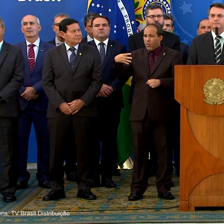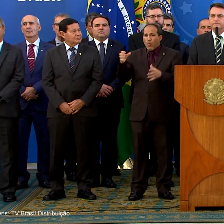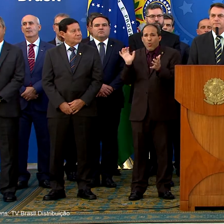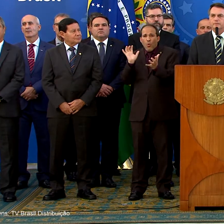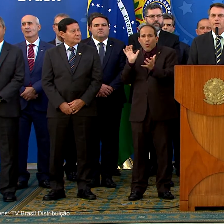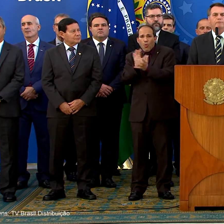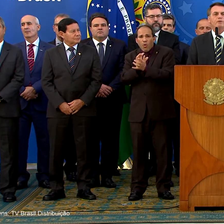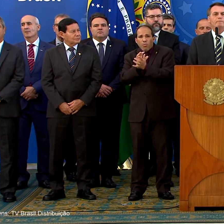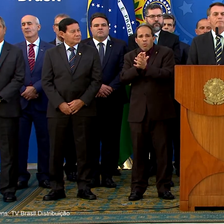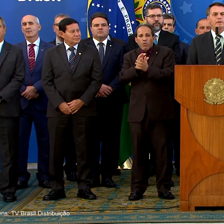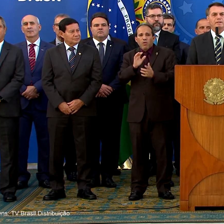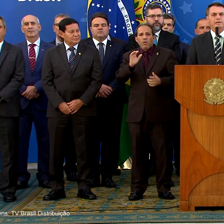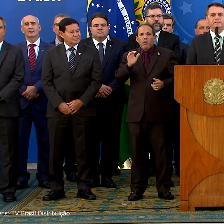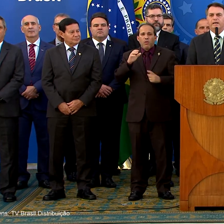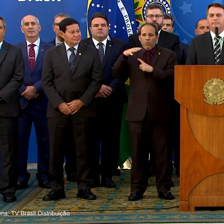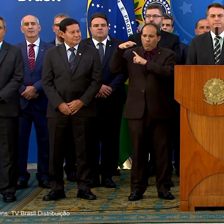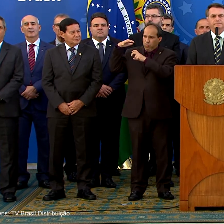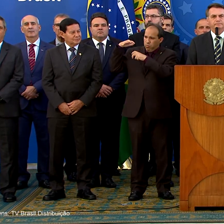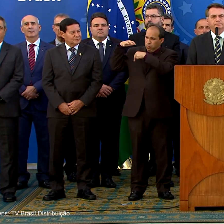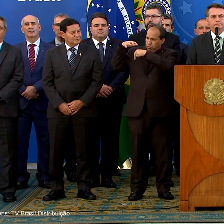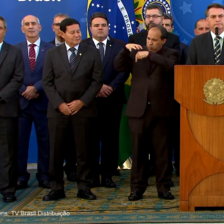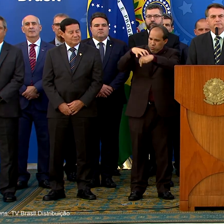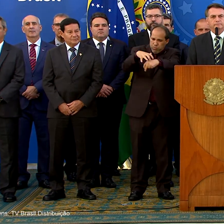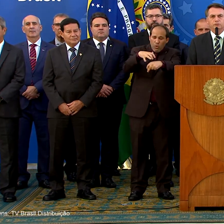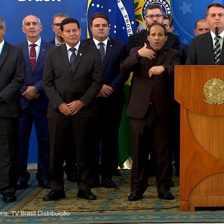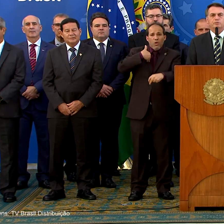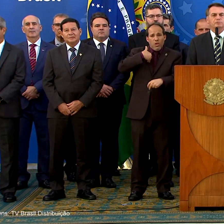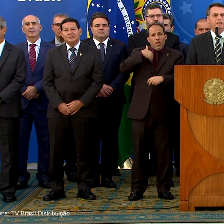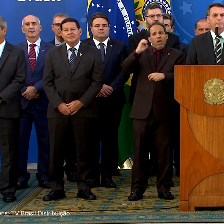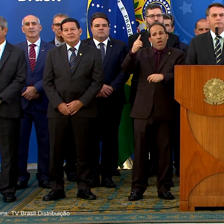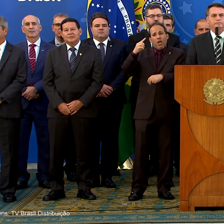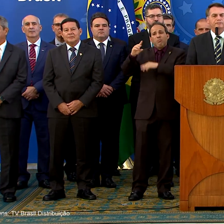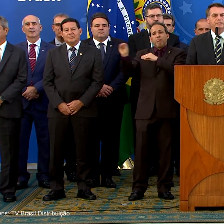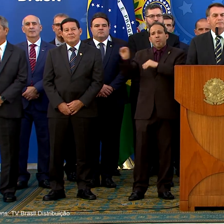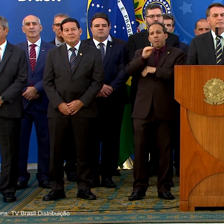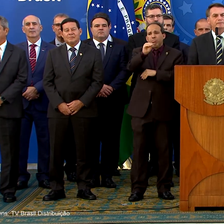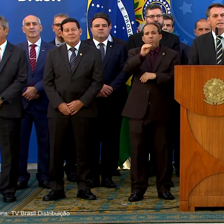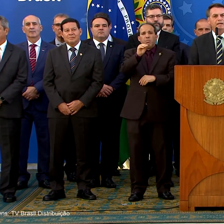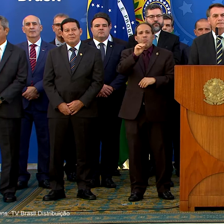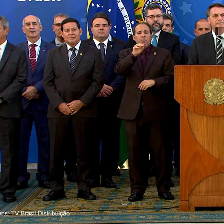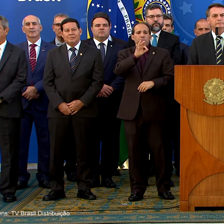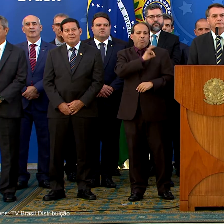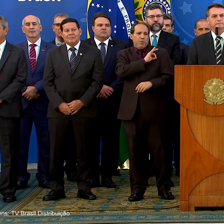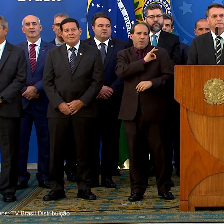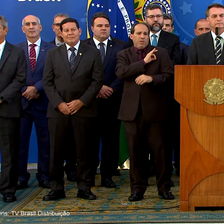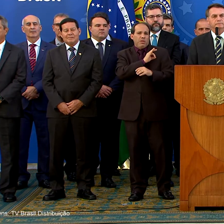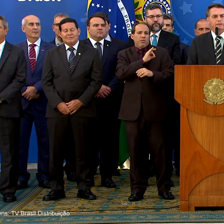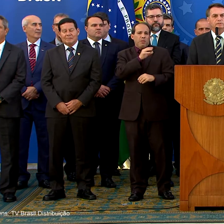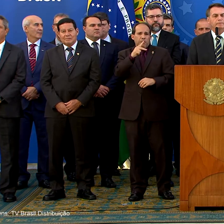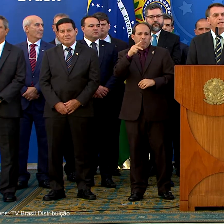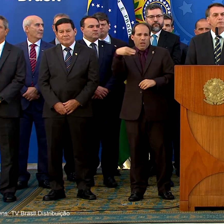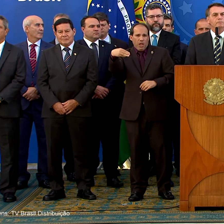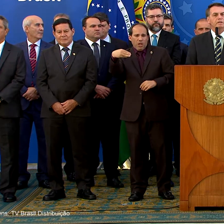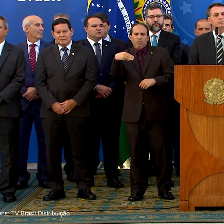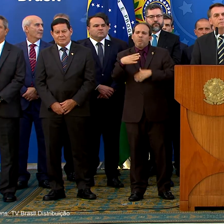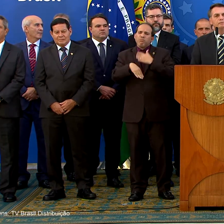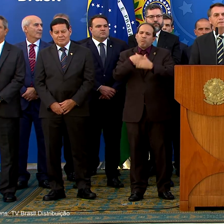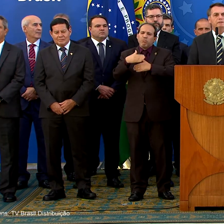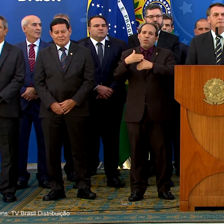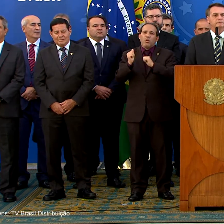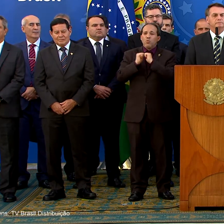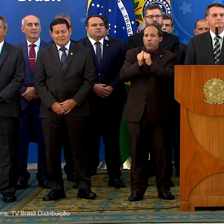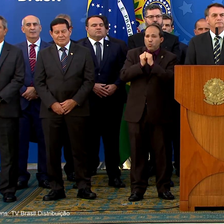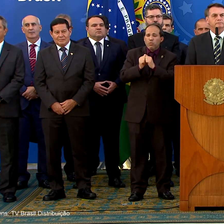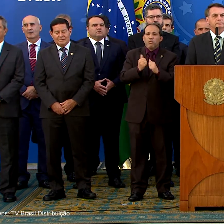pára-quedista se for para polícia militar e depois de um tempo fizemos amizade viu trabalhar